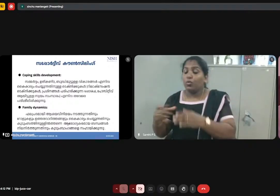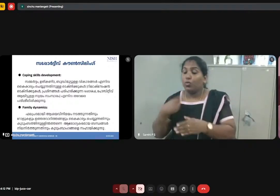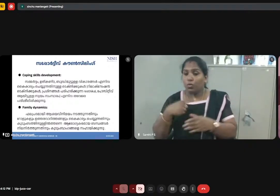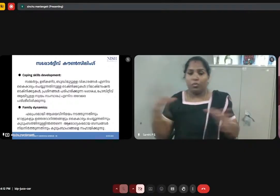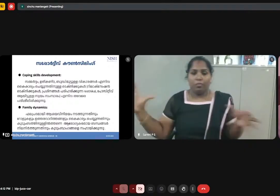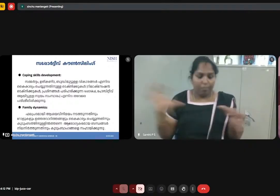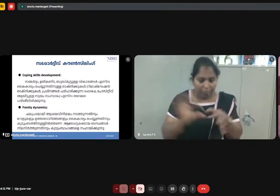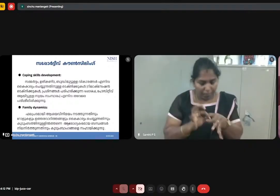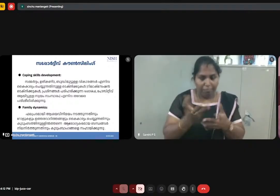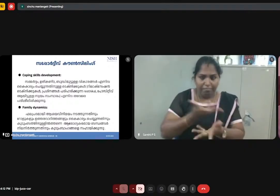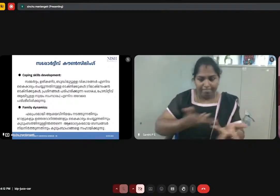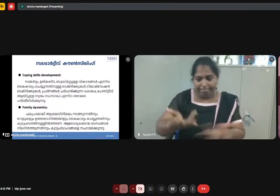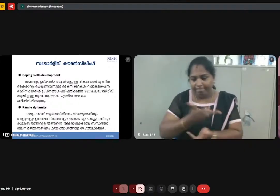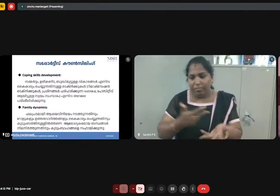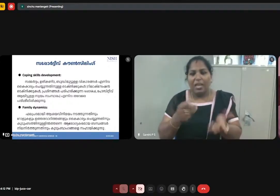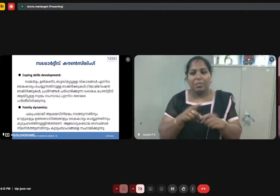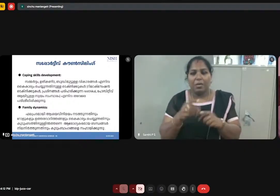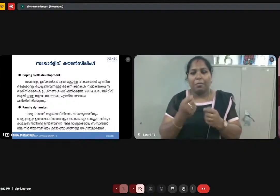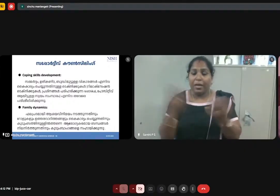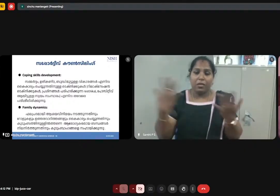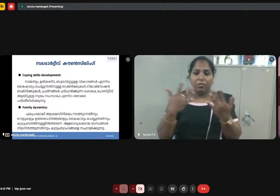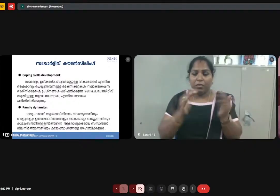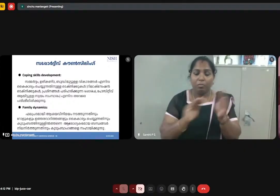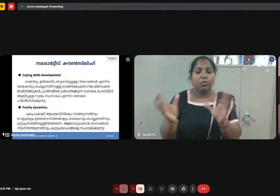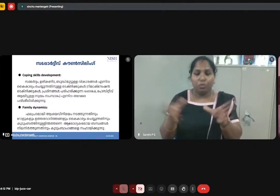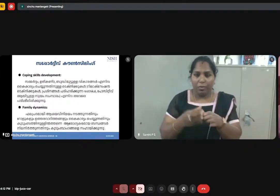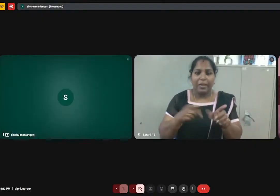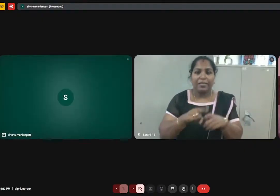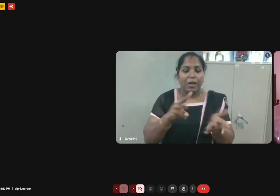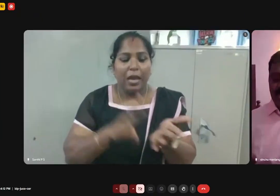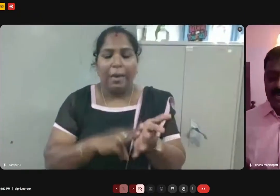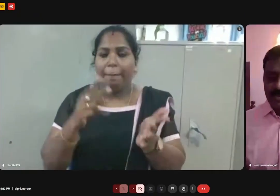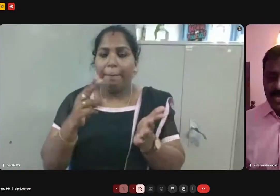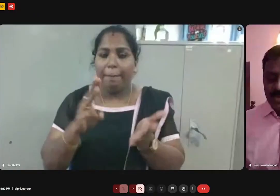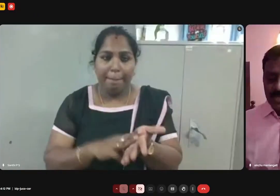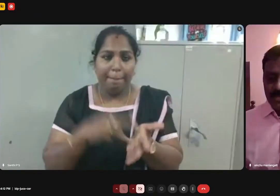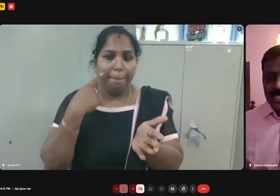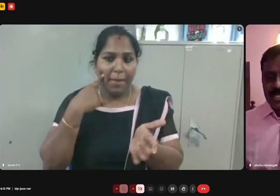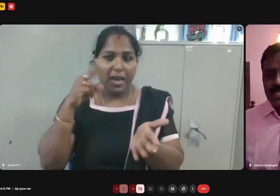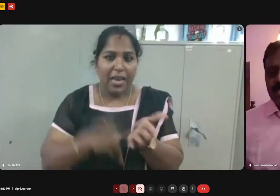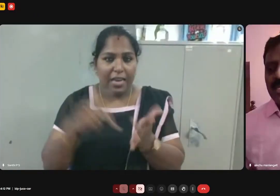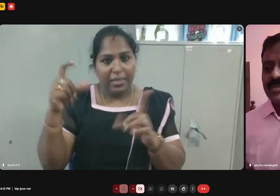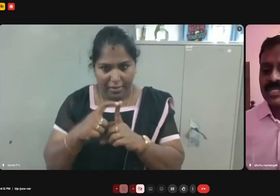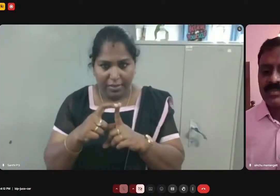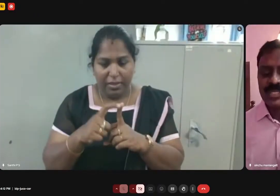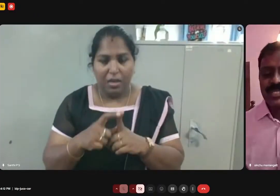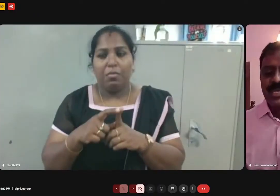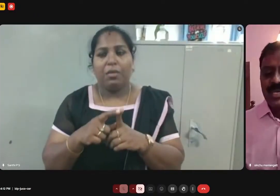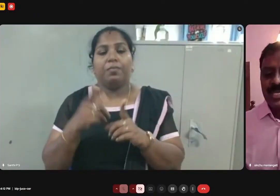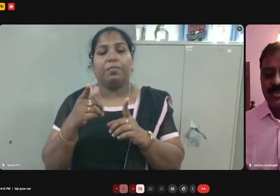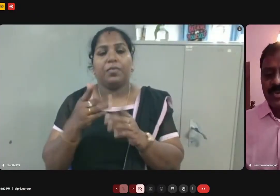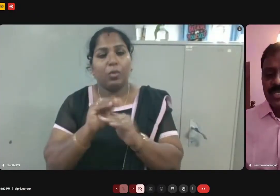കൊടുക്കും. നമുക്ക് മൈൻഡ് അങ്ങനെ കുറെ സപ്പോർട്ട് ഗ്രൂപ്പുകൾ കേരളത്തിൽ തന്നെ ഉണ്ട്. അവിടെ ബാക്കിയുള്ള കുട്ടികൾ എന്ന് പറഞ്ഞാൽ